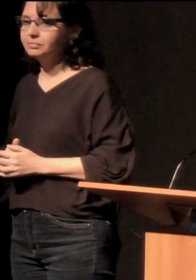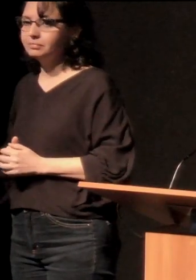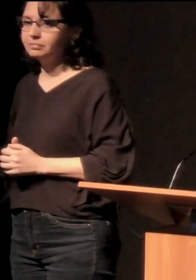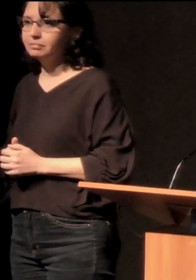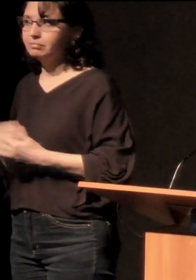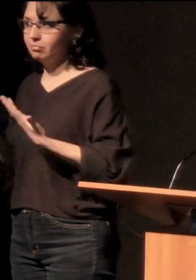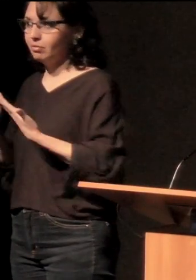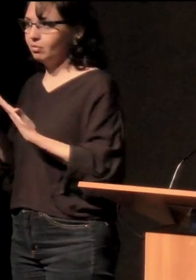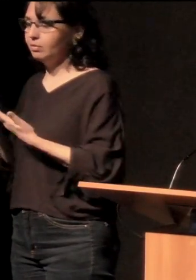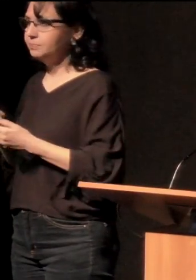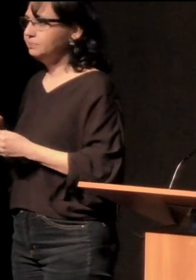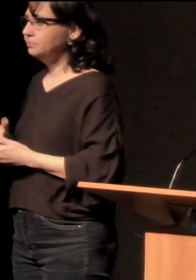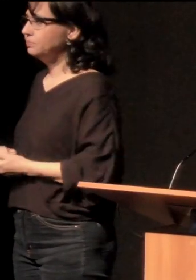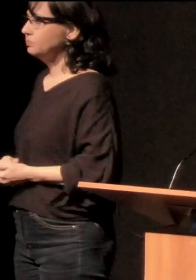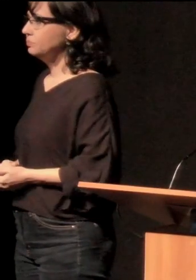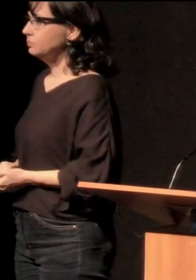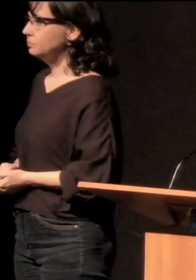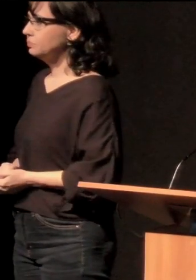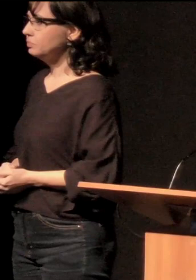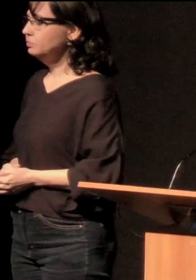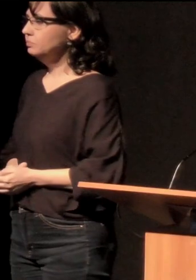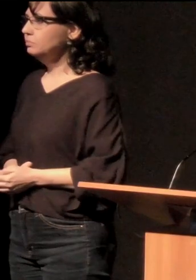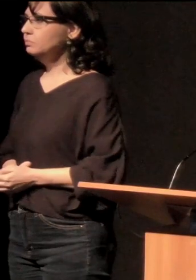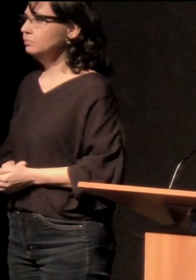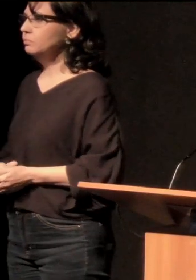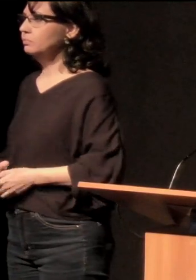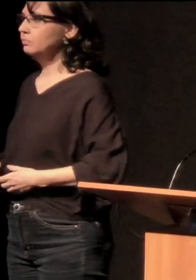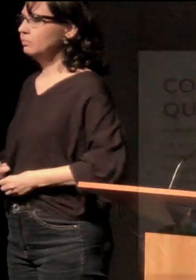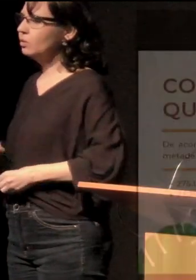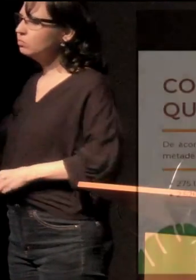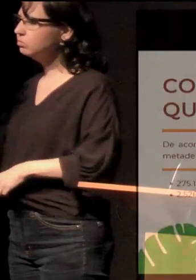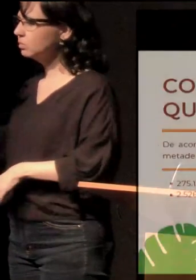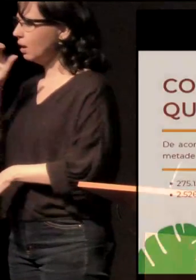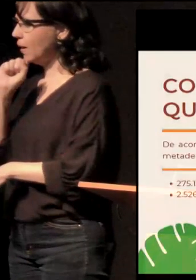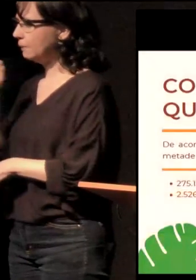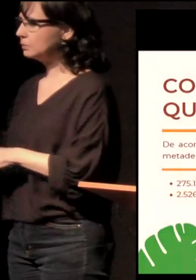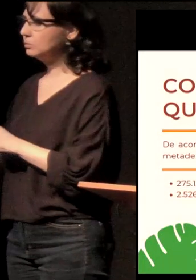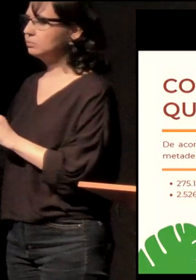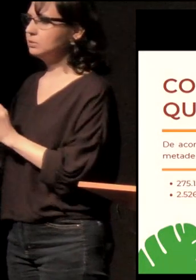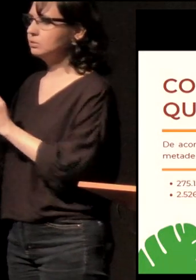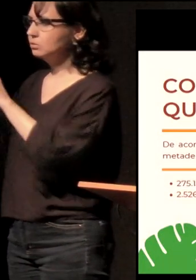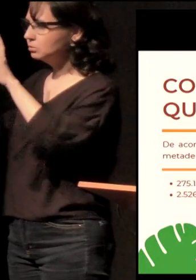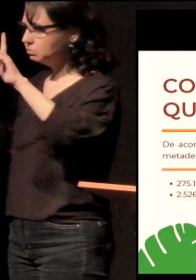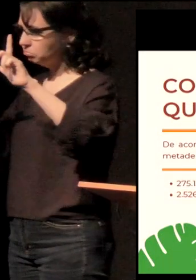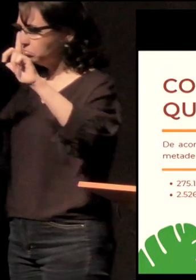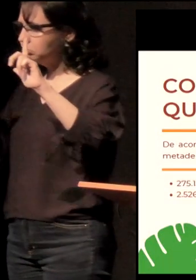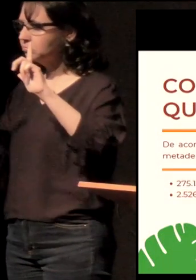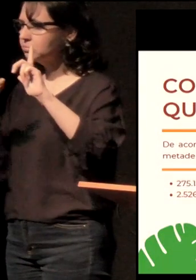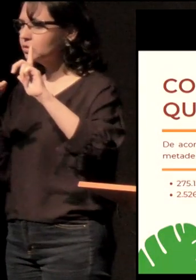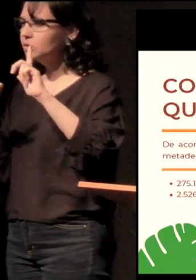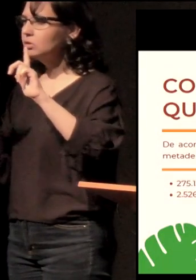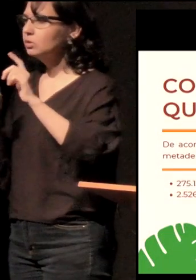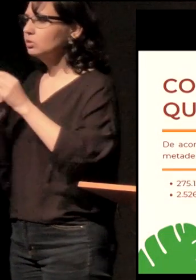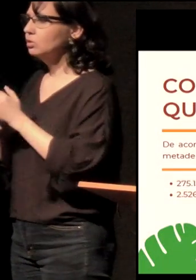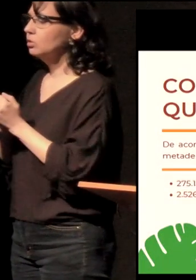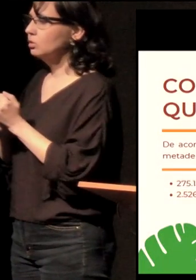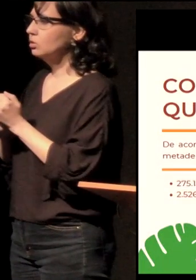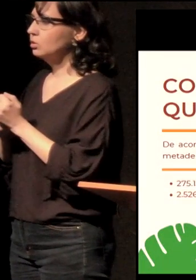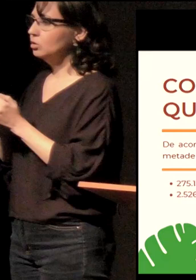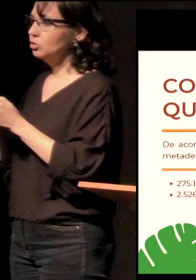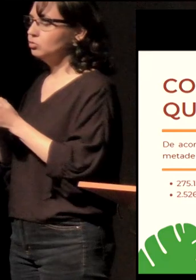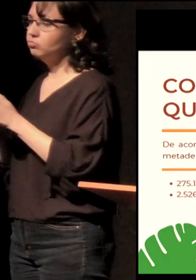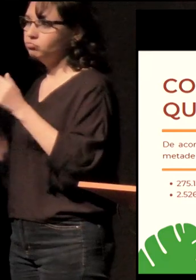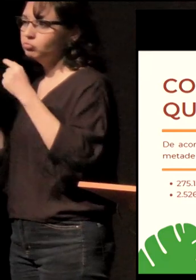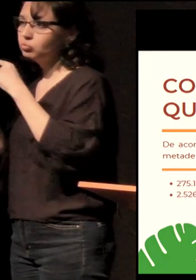agora eu vou é então só rapidamente né De acordo com o IBGE tinha